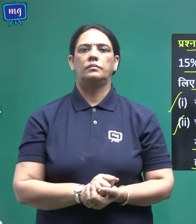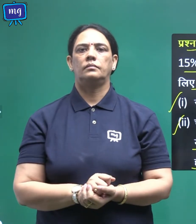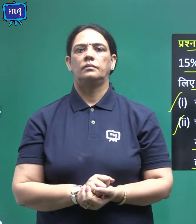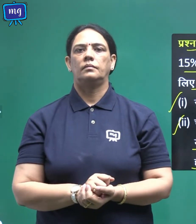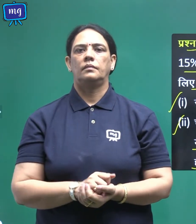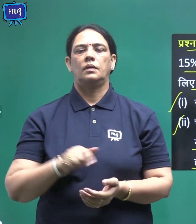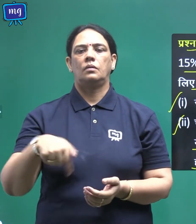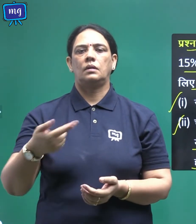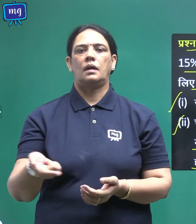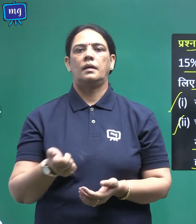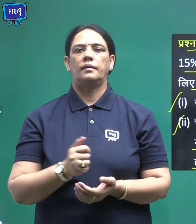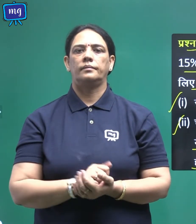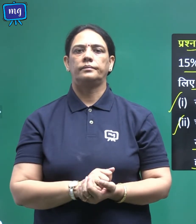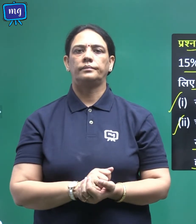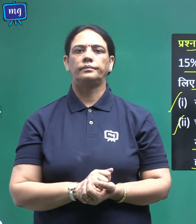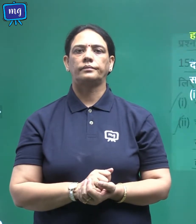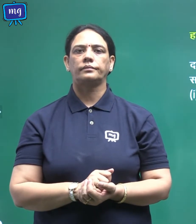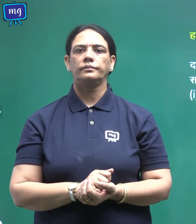होता है।